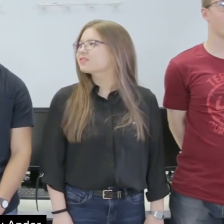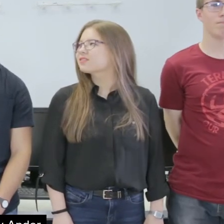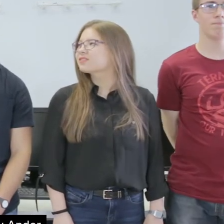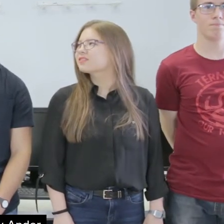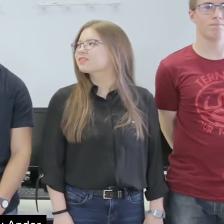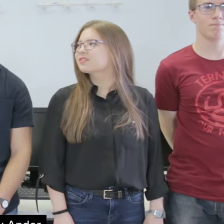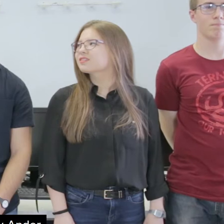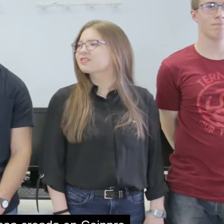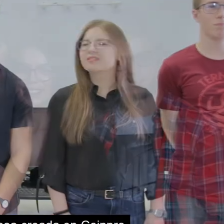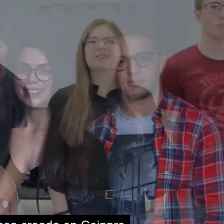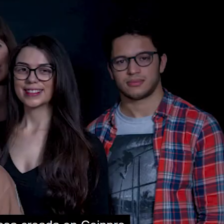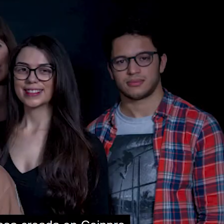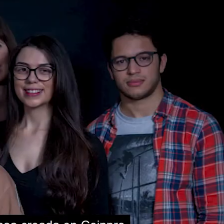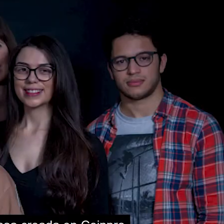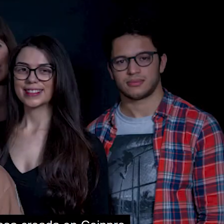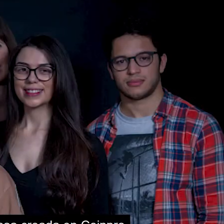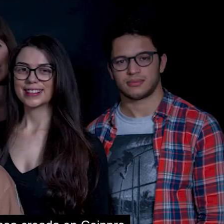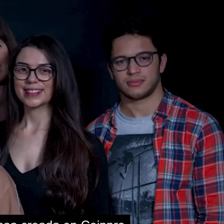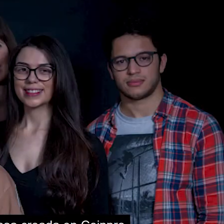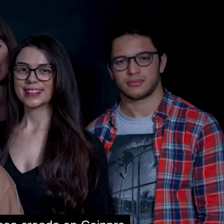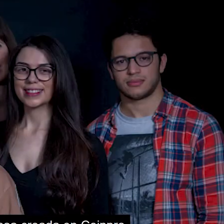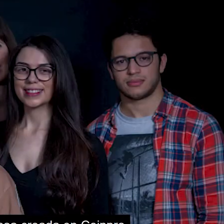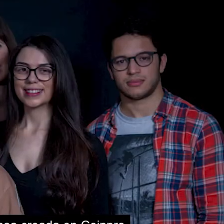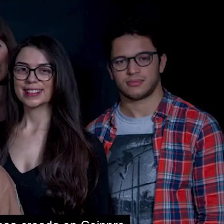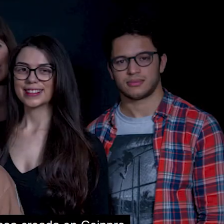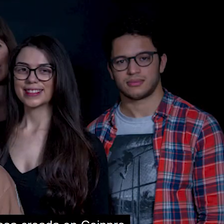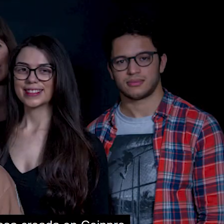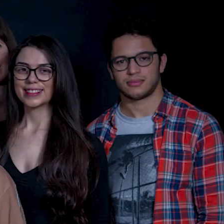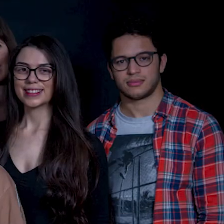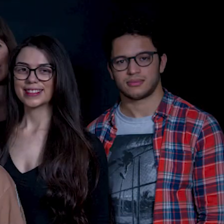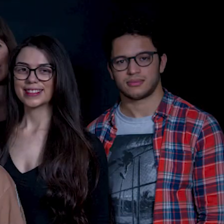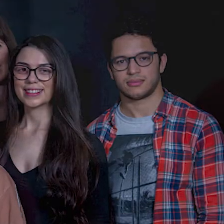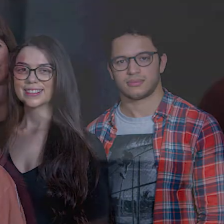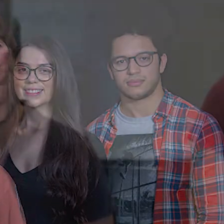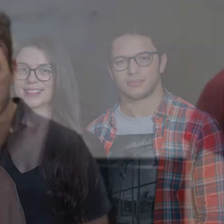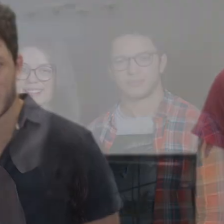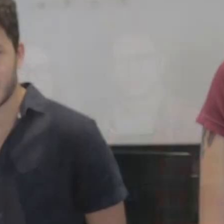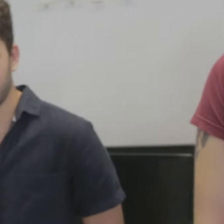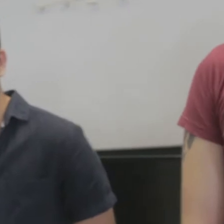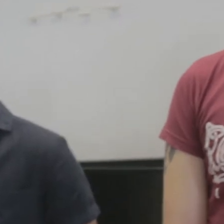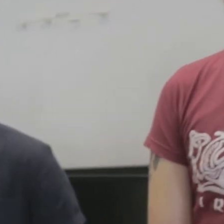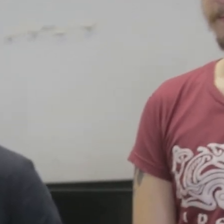Hola, yo soy Ander. Y somos BOF, una ICAS empresa creada en Seimpro.